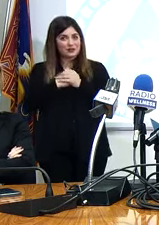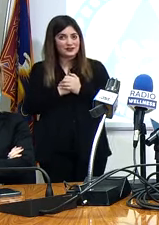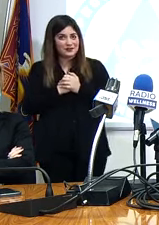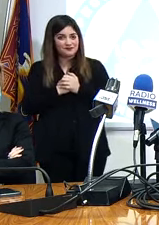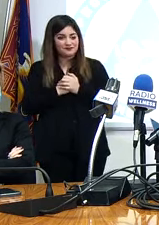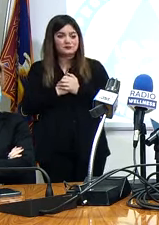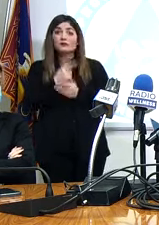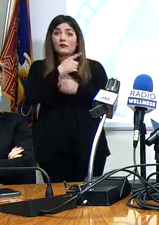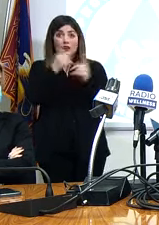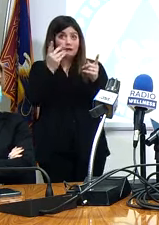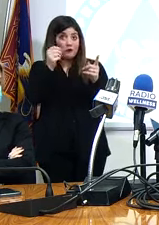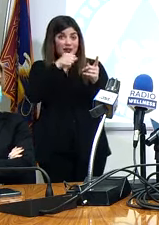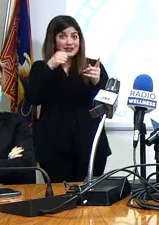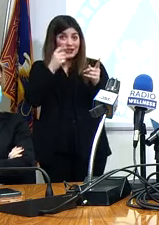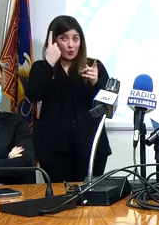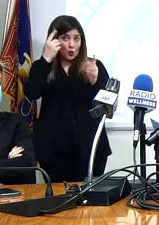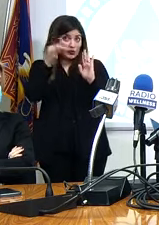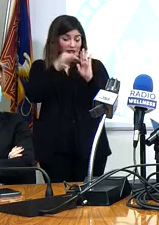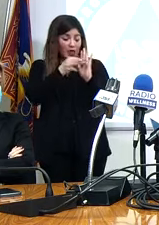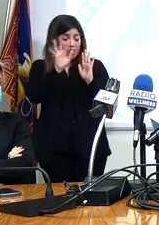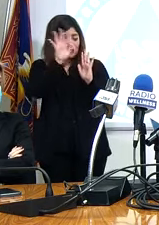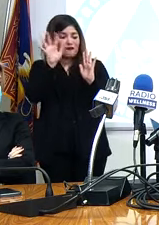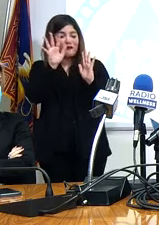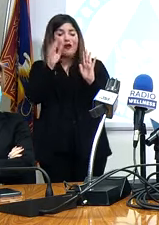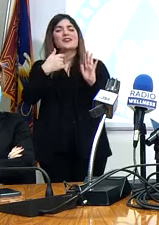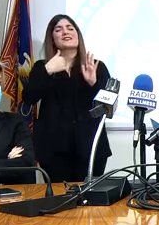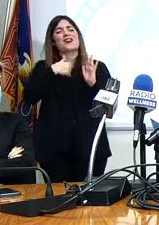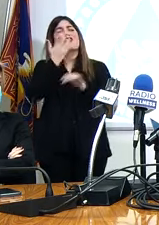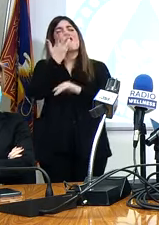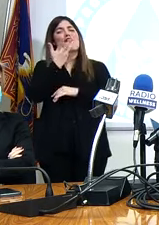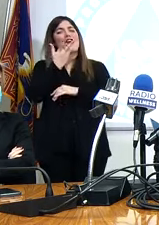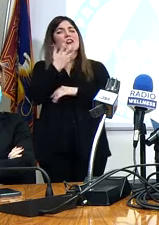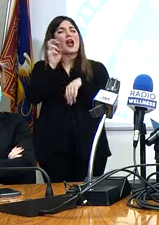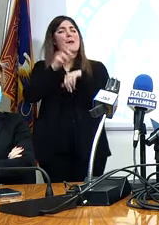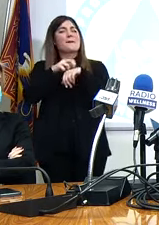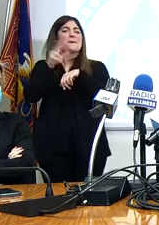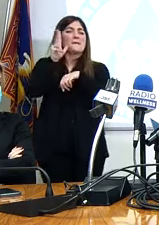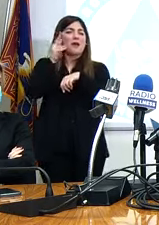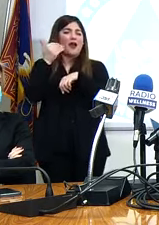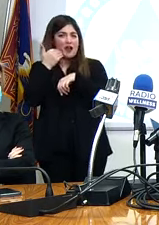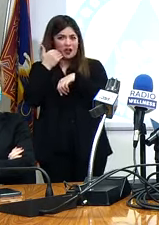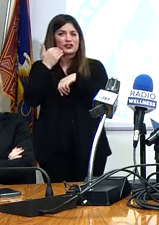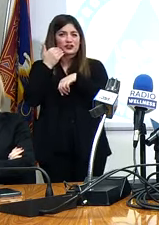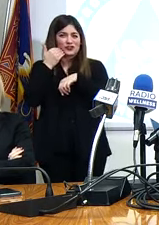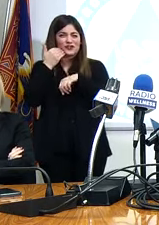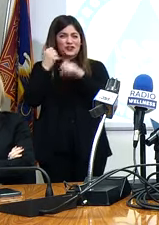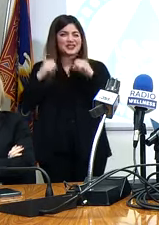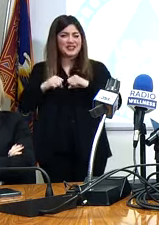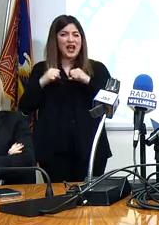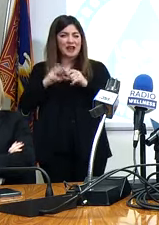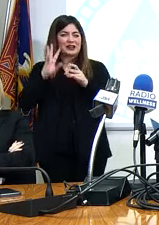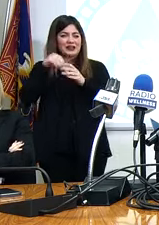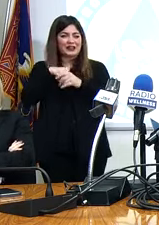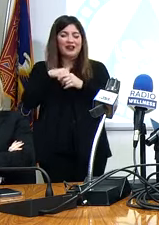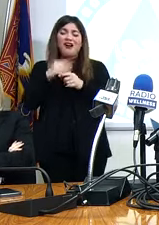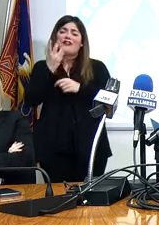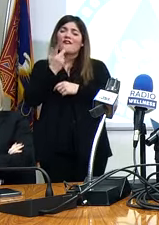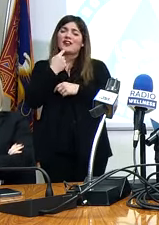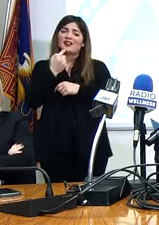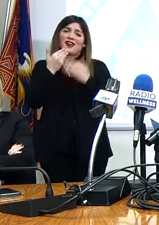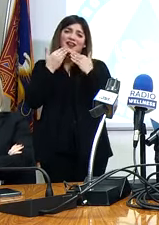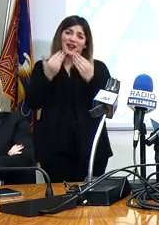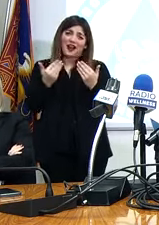io penso che il merito che dobbiamo dare ai nostri medici, uomini e donne della sanità, sia quello che, nonostante il numero bruttissimo e